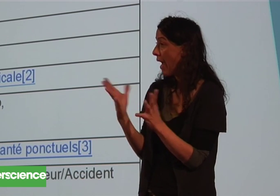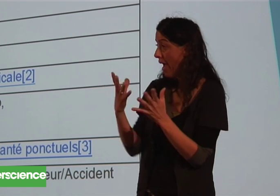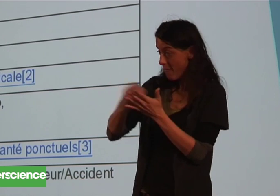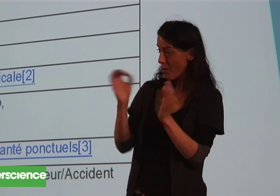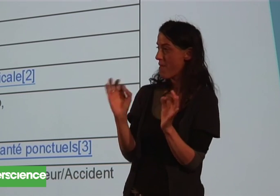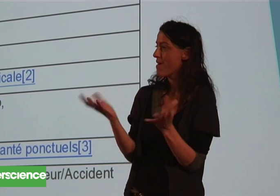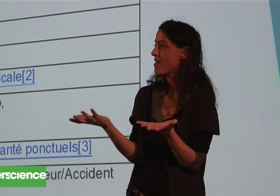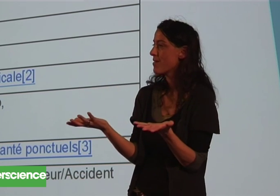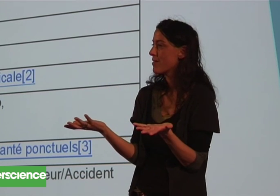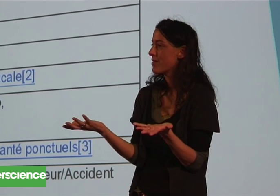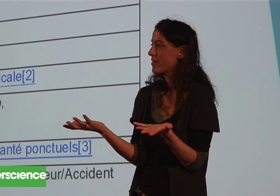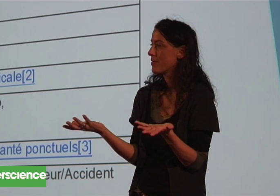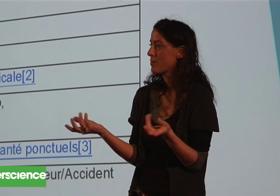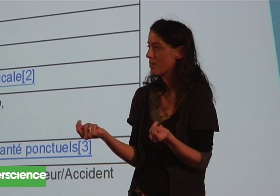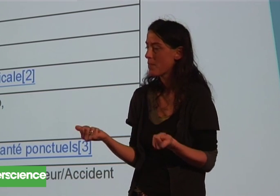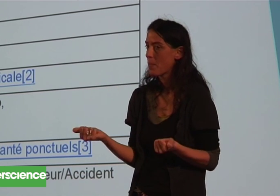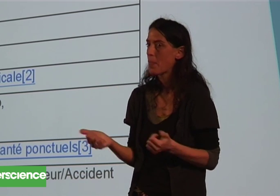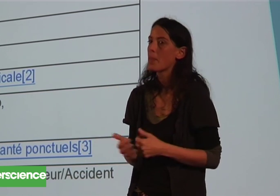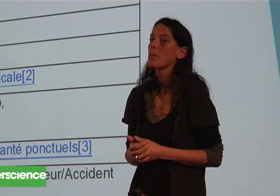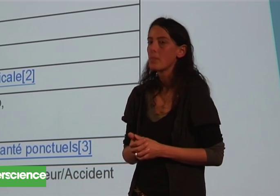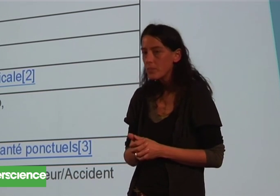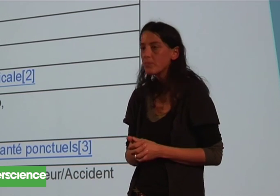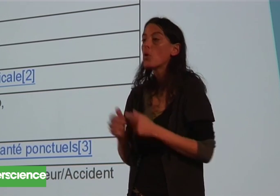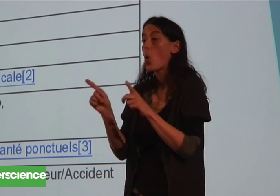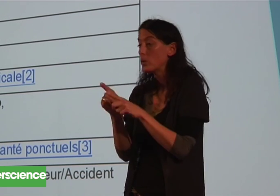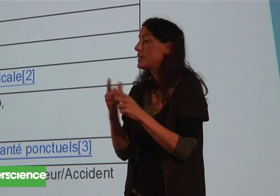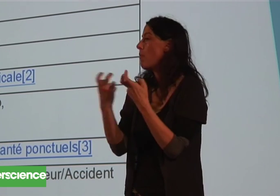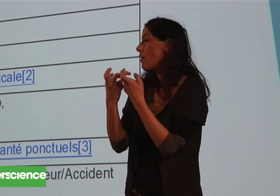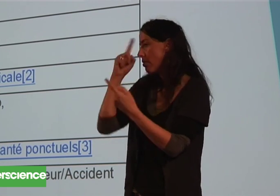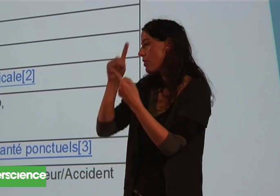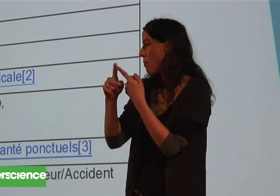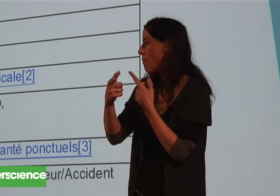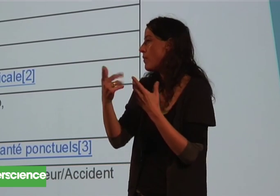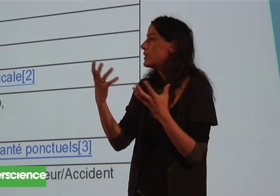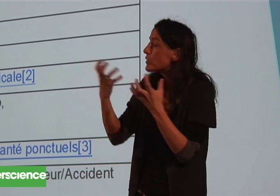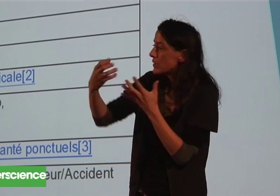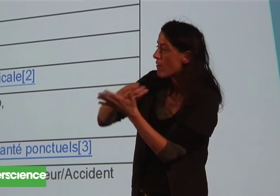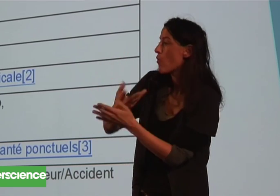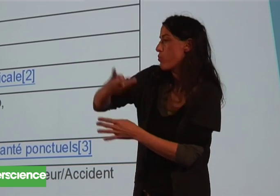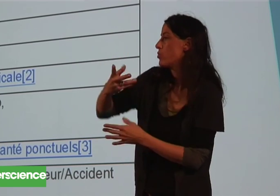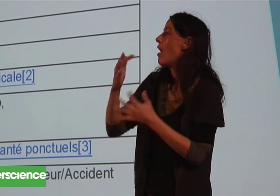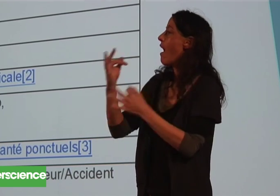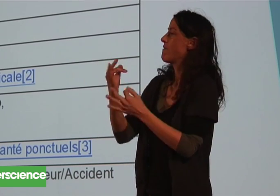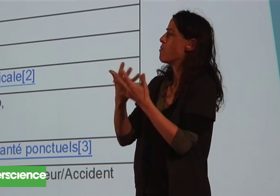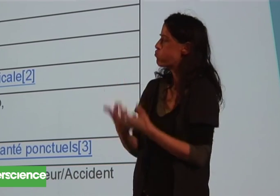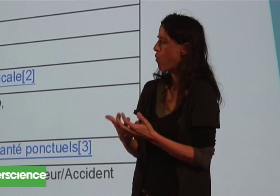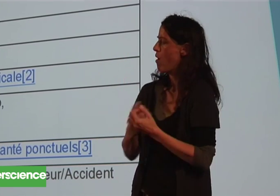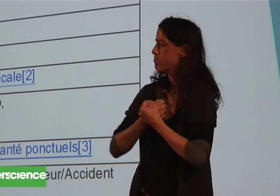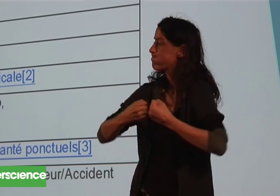On voit également ressortir des demandes sur l'alimentation et le poids. En revanche, les questions plus